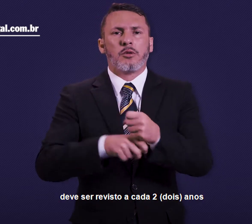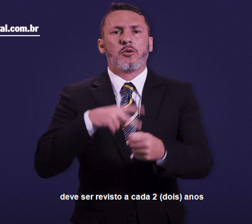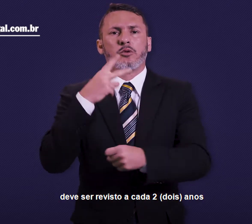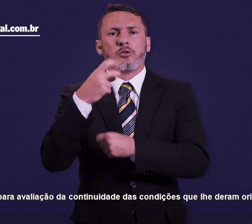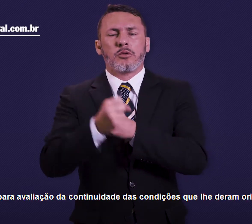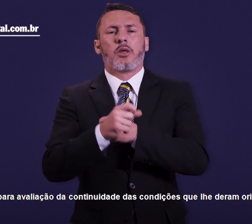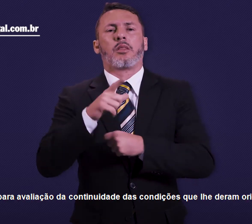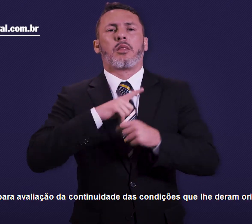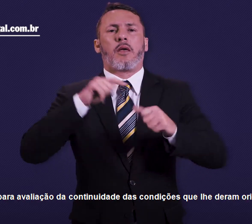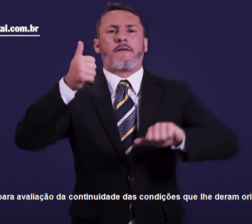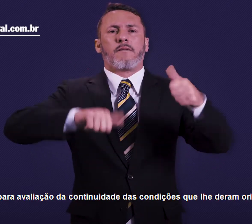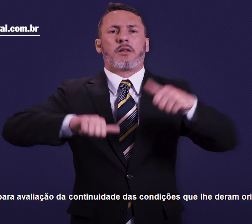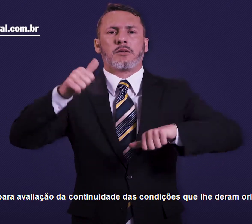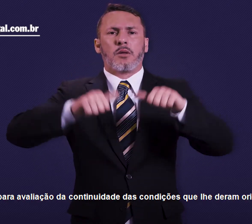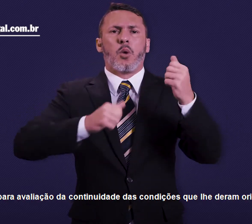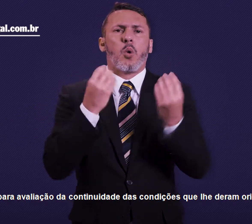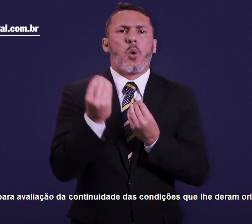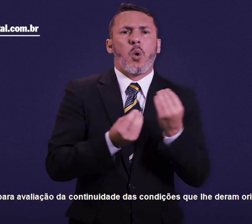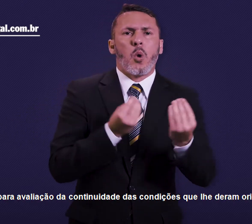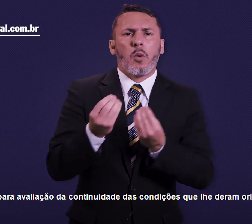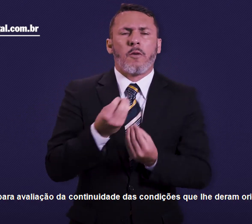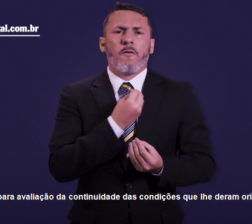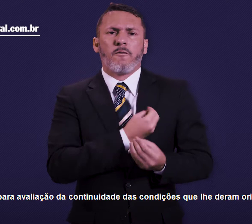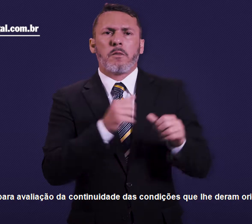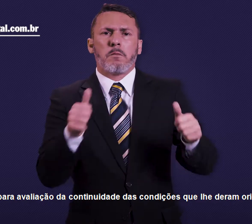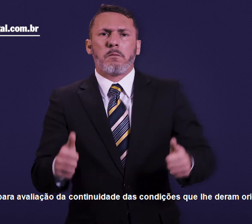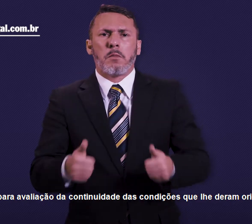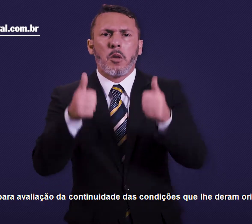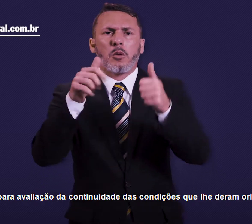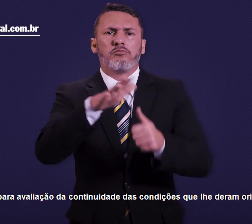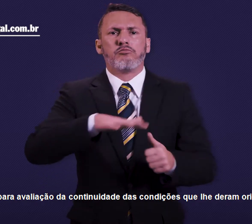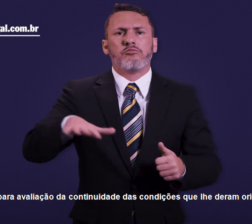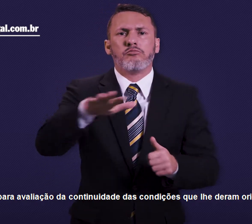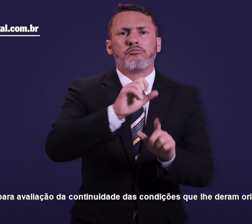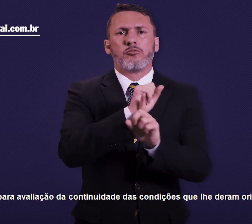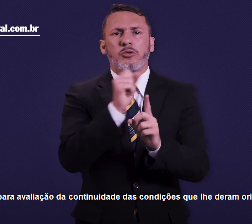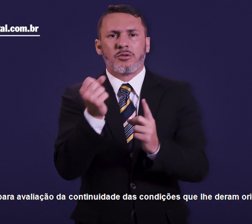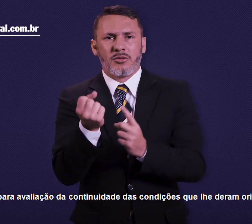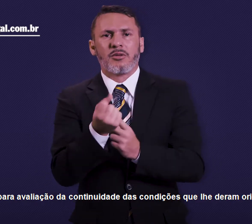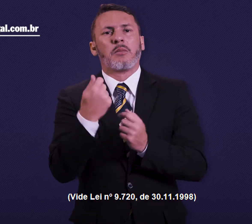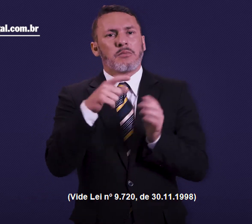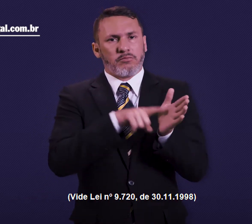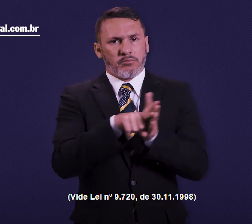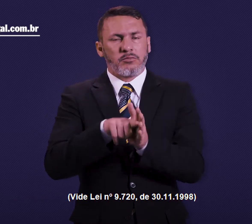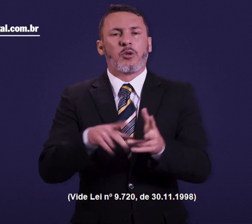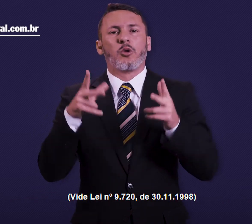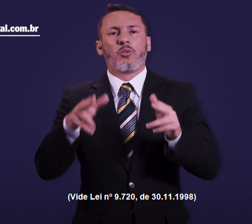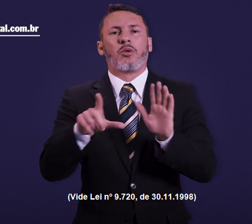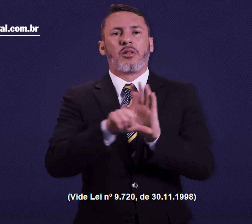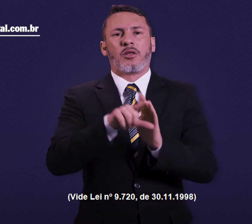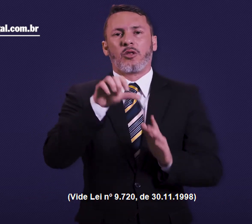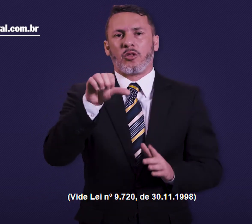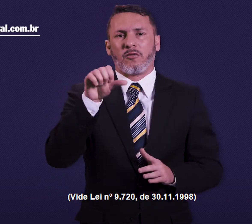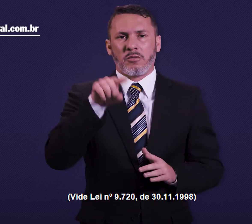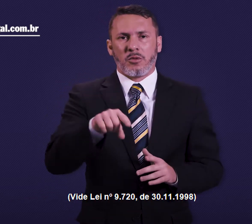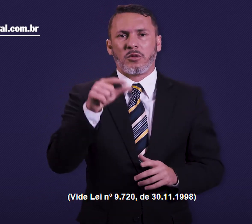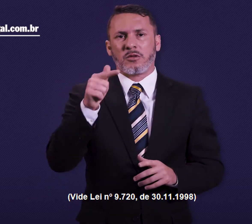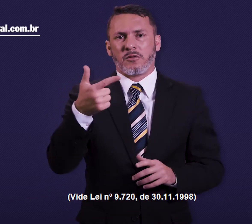anos para avaliação da continuidade das condições que lhe deram origem, vide Lei nº 9.720,